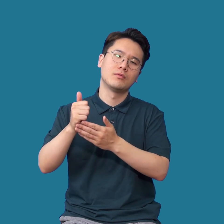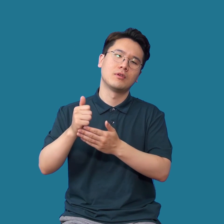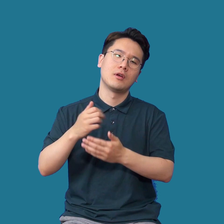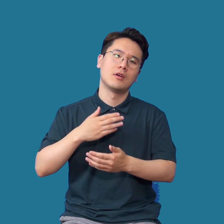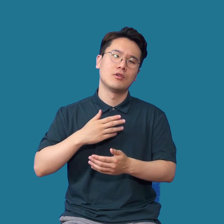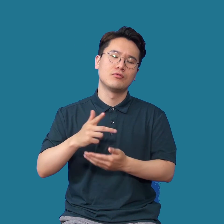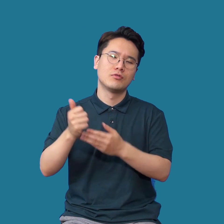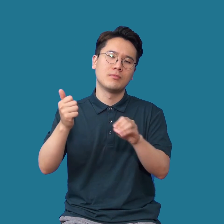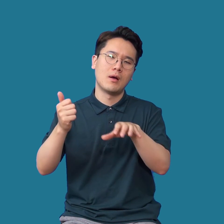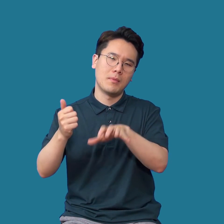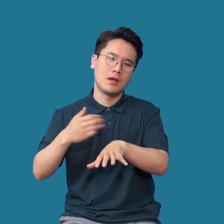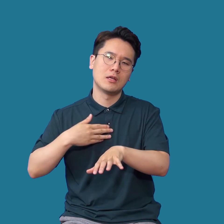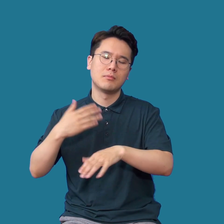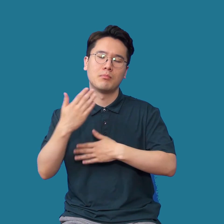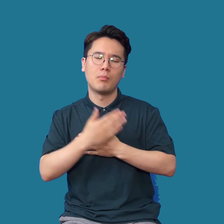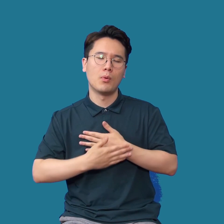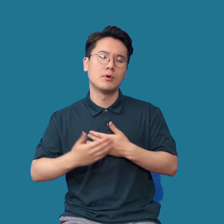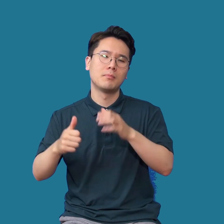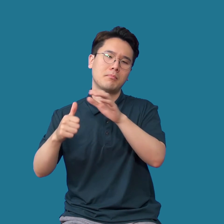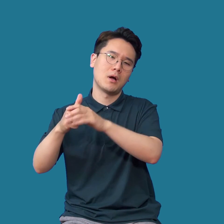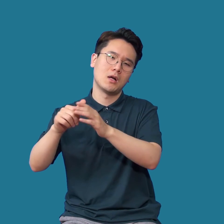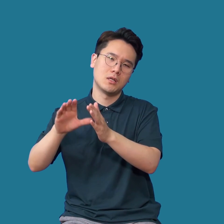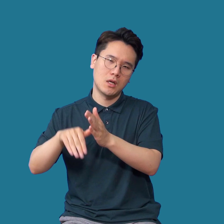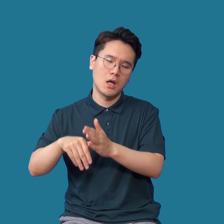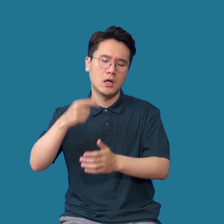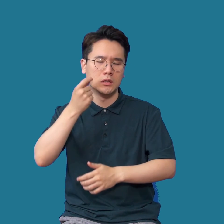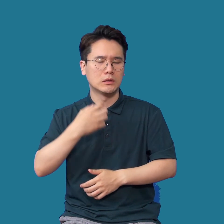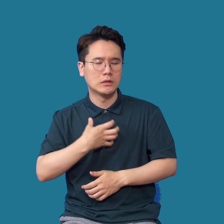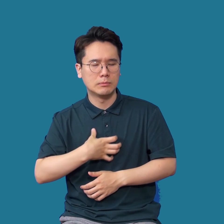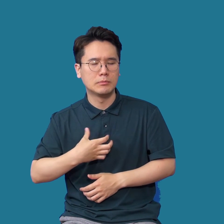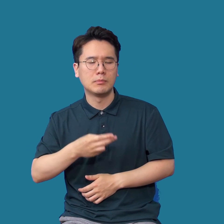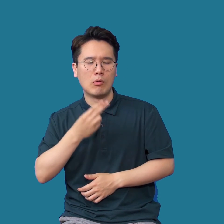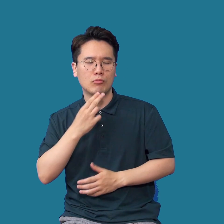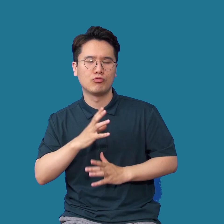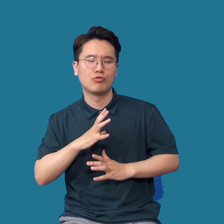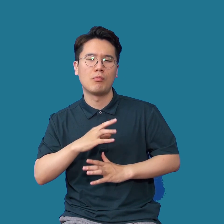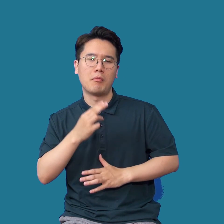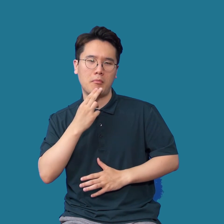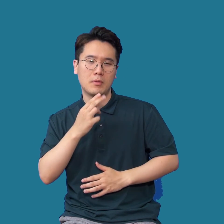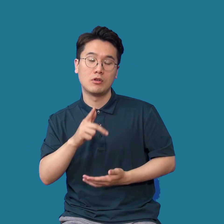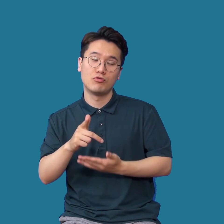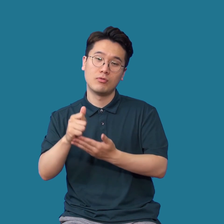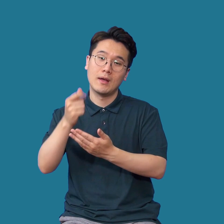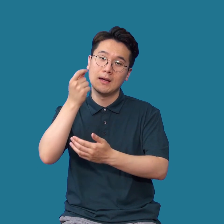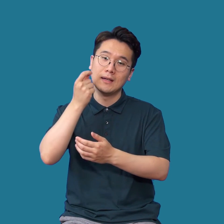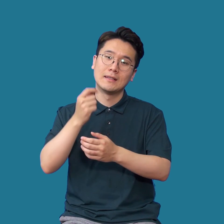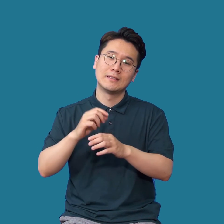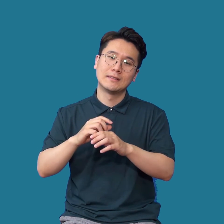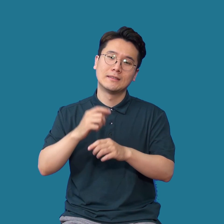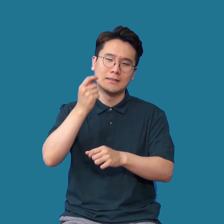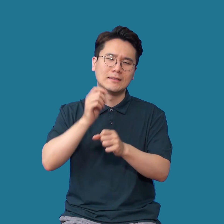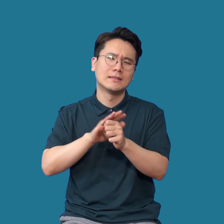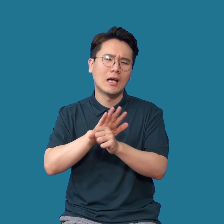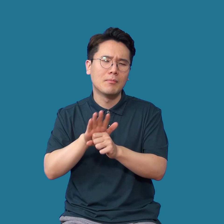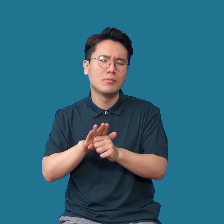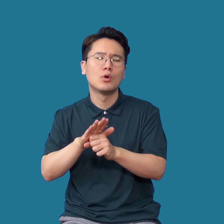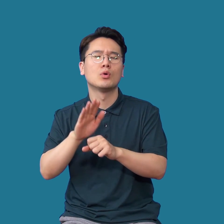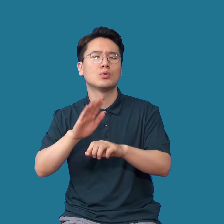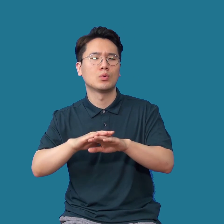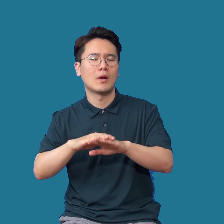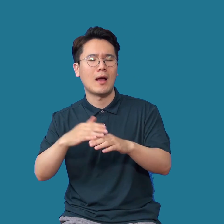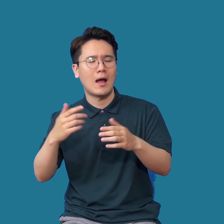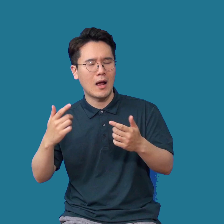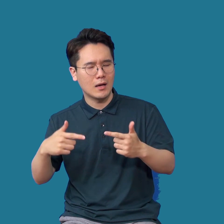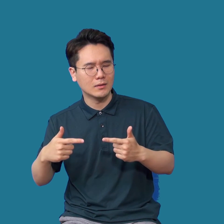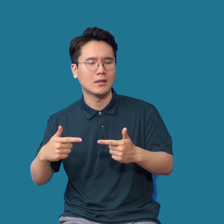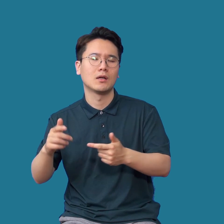슬픔 없네 두려움 없네 주님의 그 자비로운 손길 항상 좋은 것 주시도다